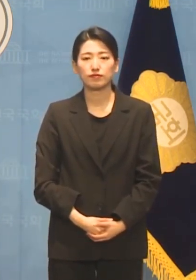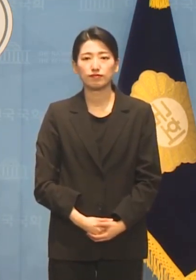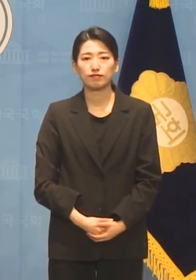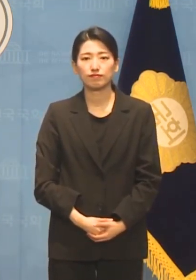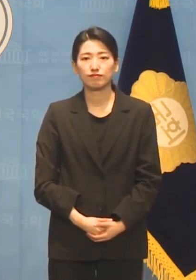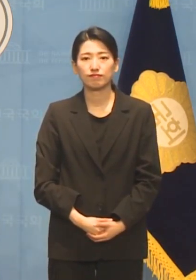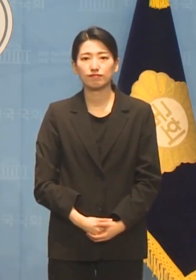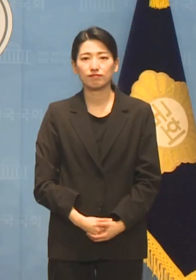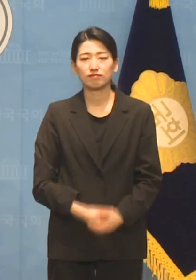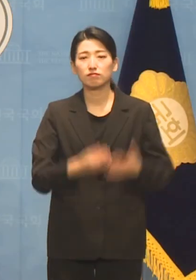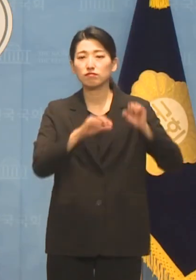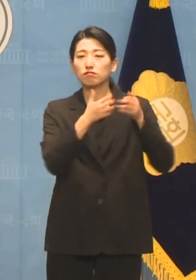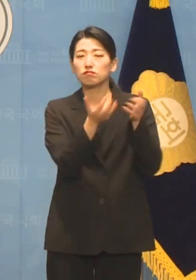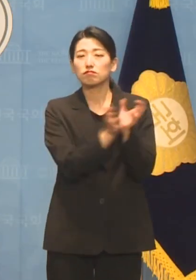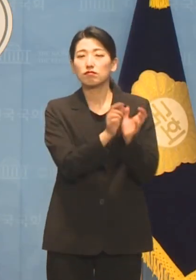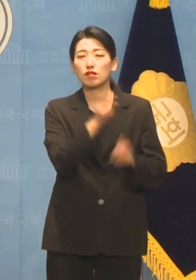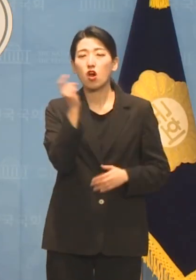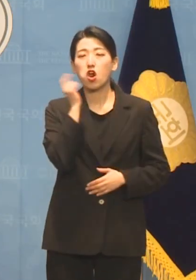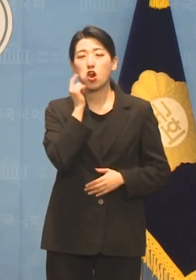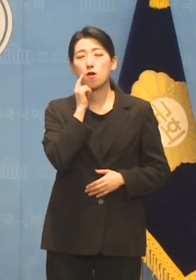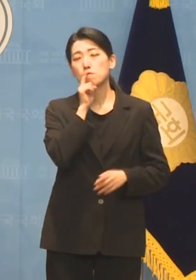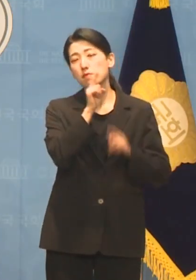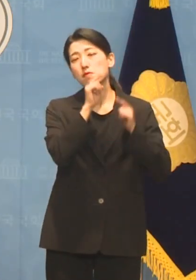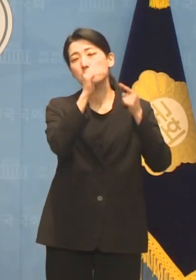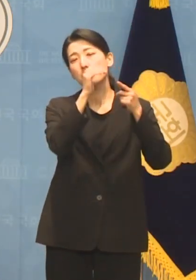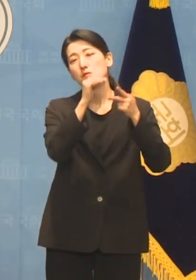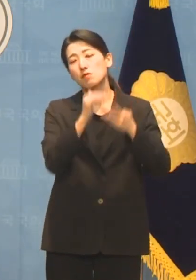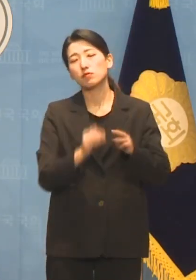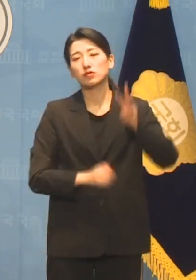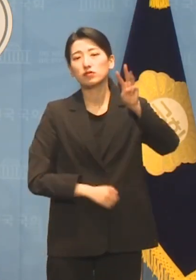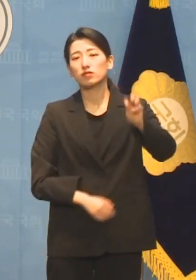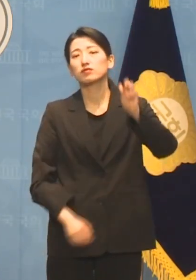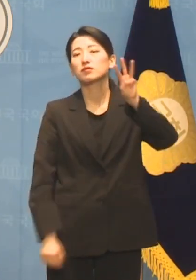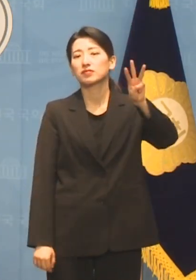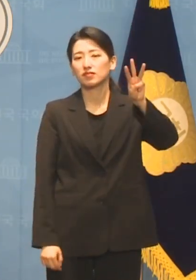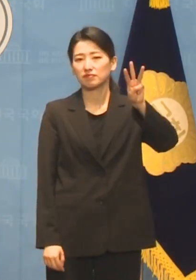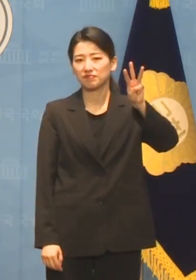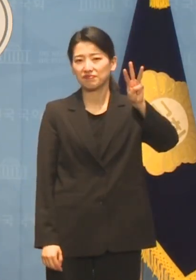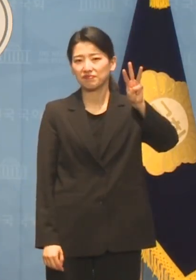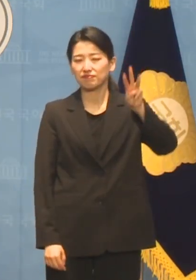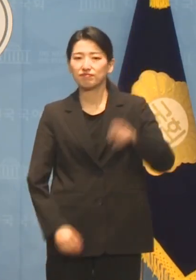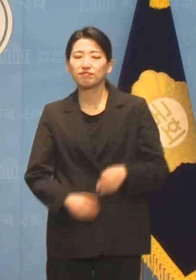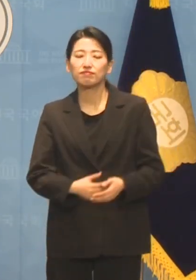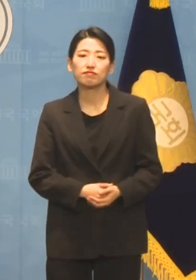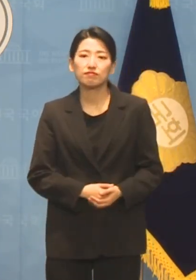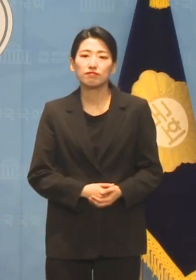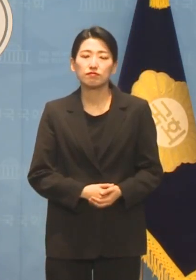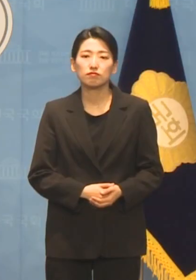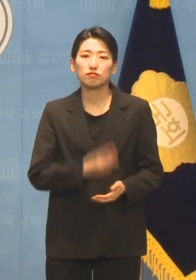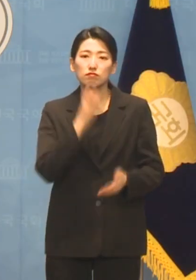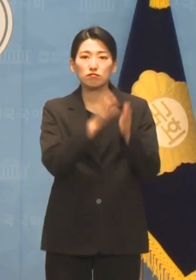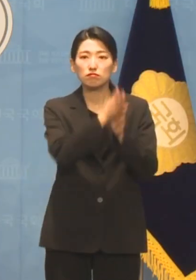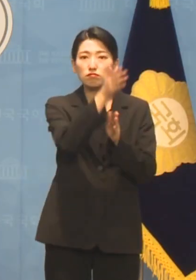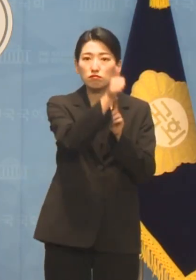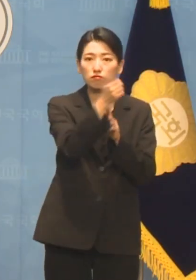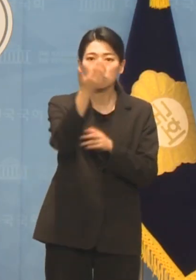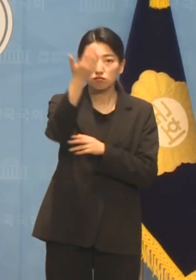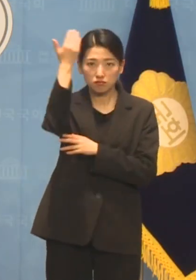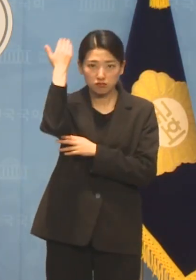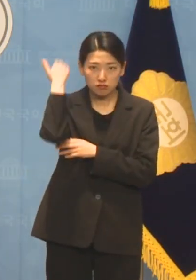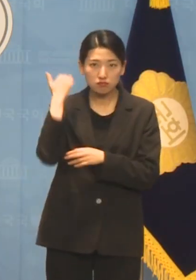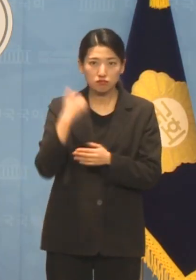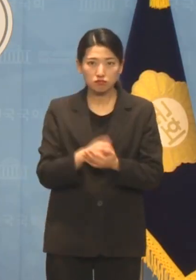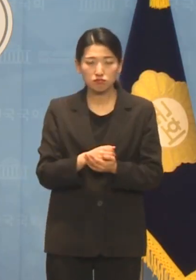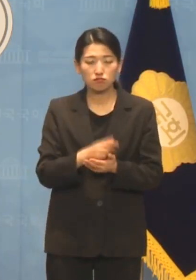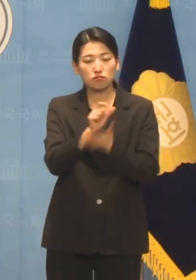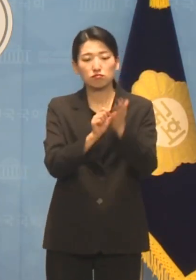네, 국민의힘 거짓말 시리즈 33번째입니다. 오세훈 서울시장은 지난 2024년 11월 26일